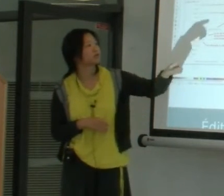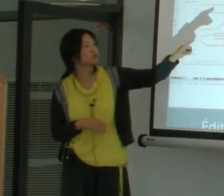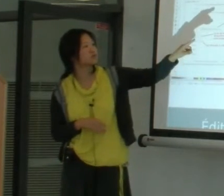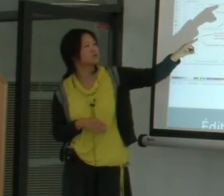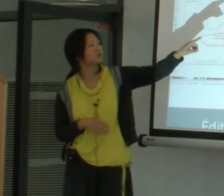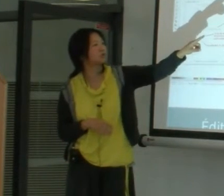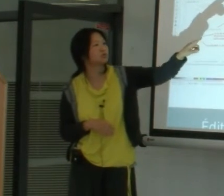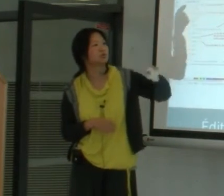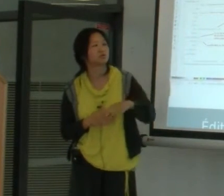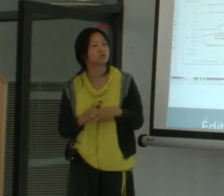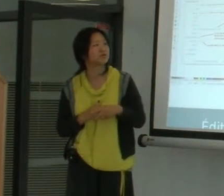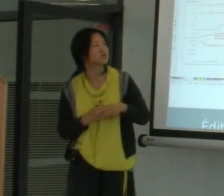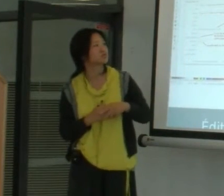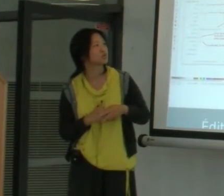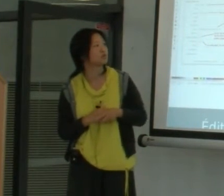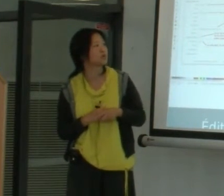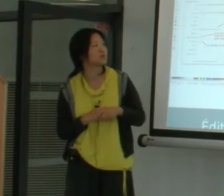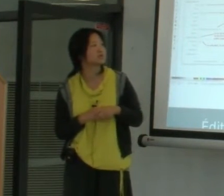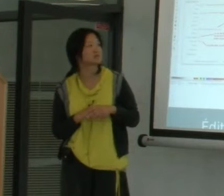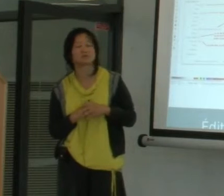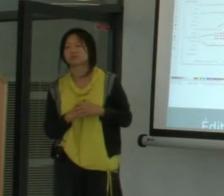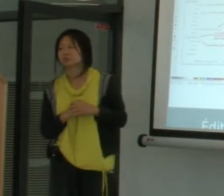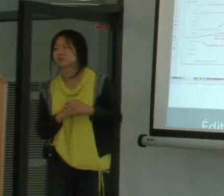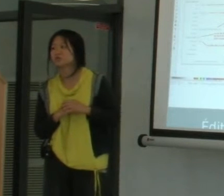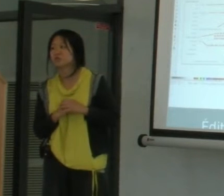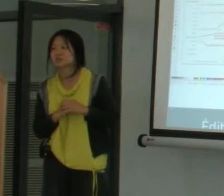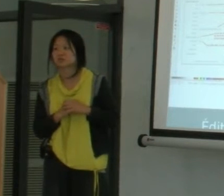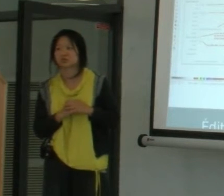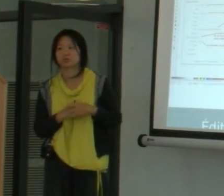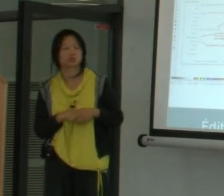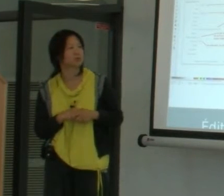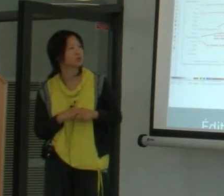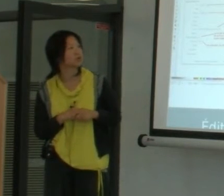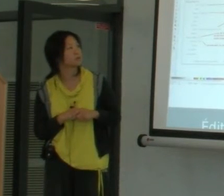Voilà, donc il y a aussi une notification sur la licence, le type de licence,